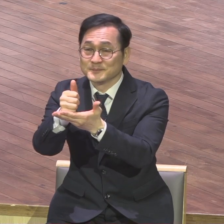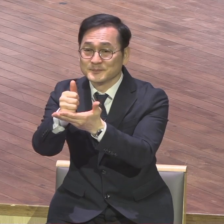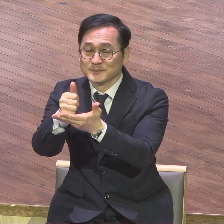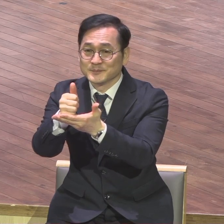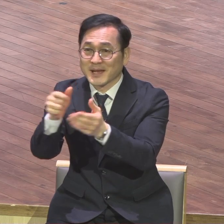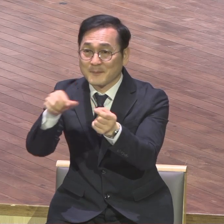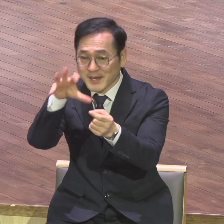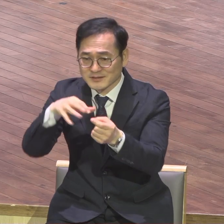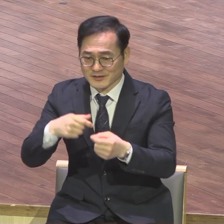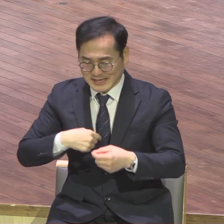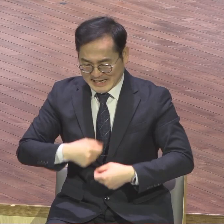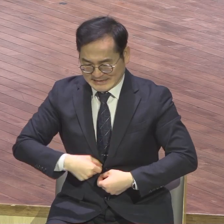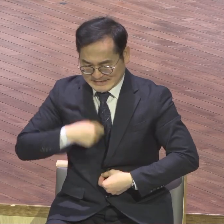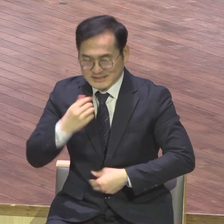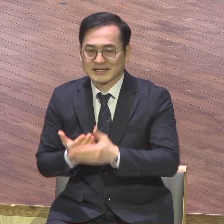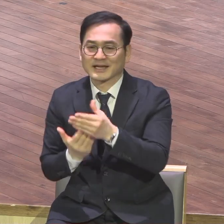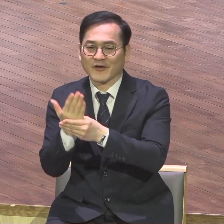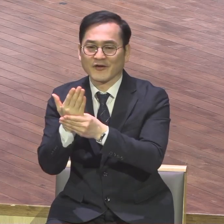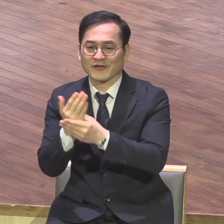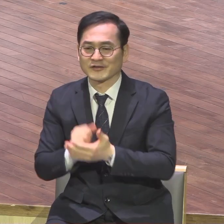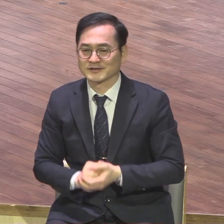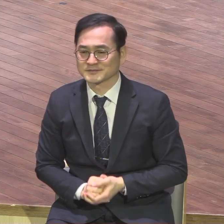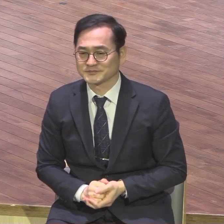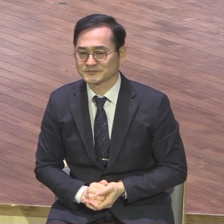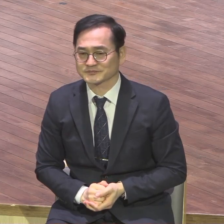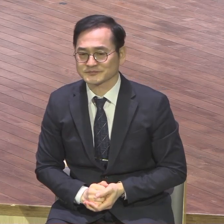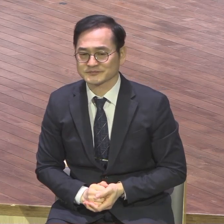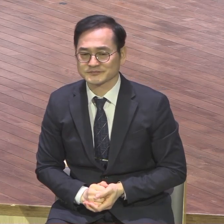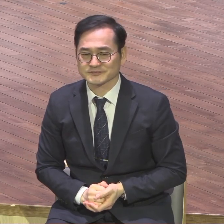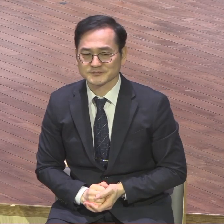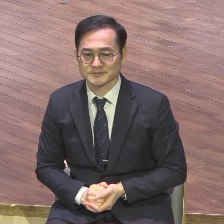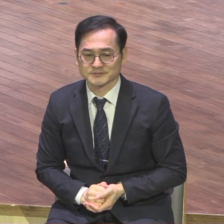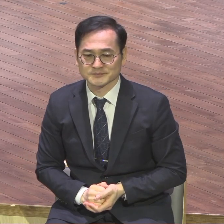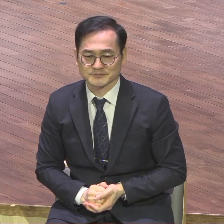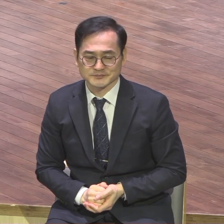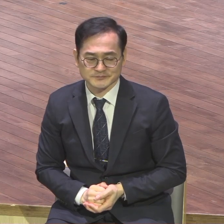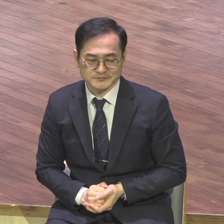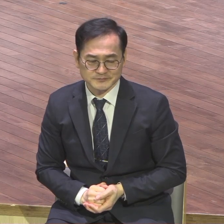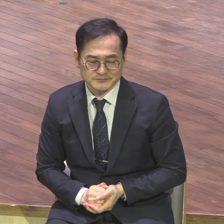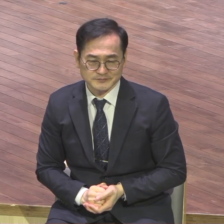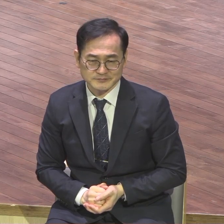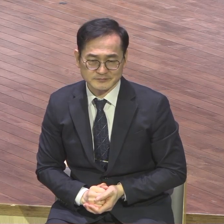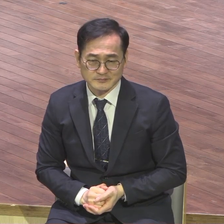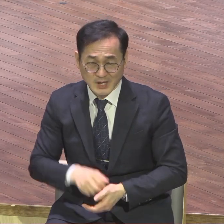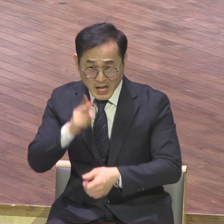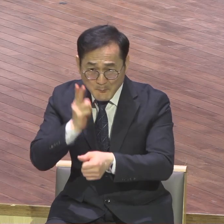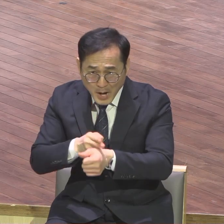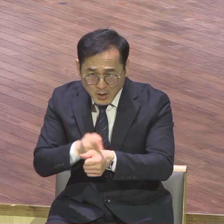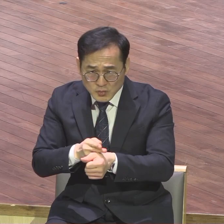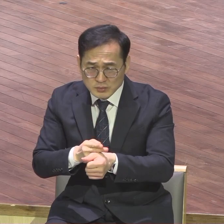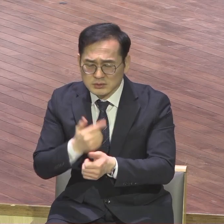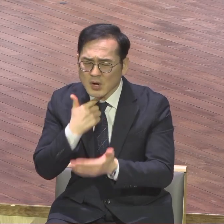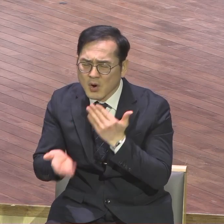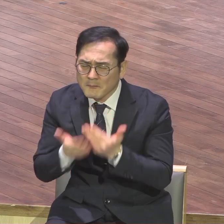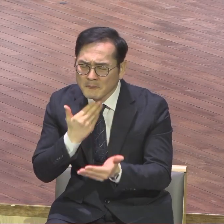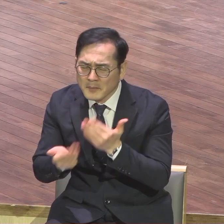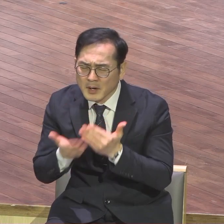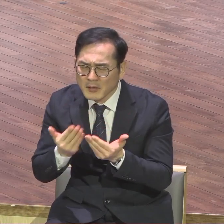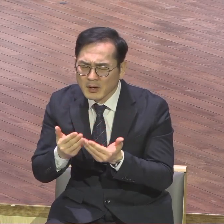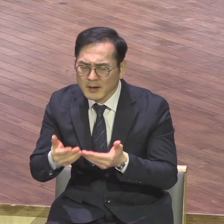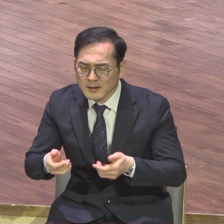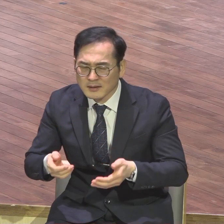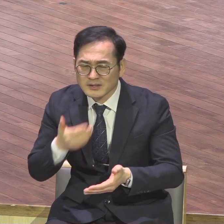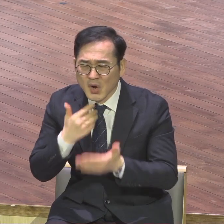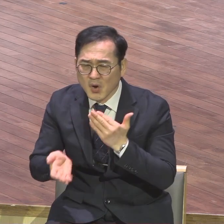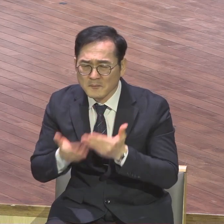의라. 하나님께로부터 난 의라. 바울의 체험적 고백이에요. 바울은